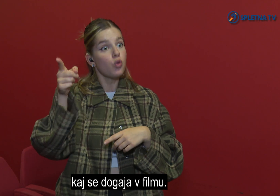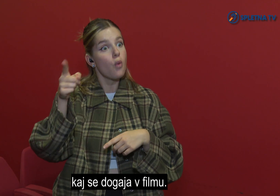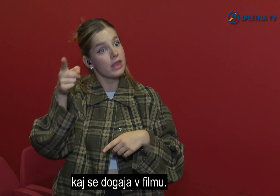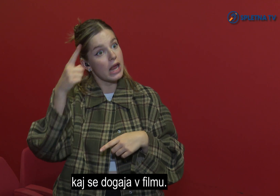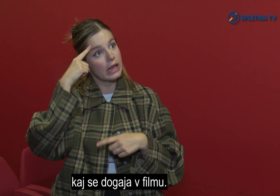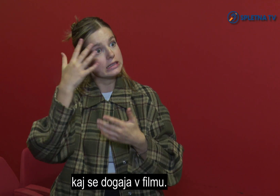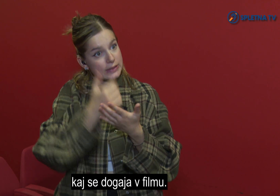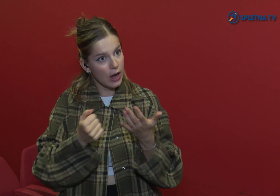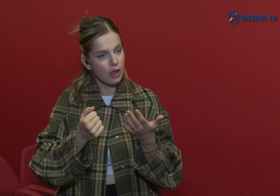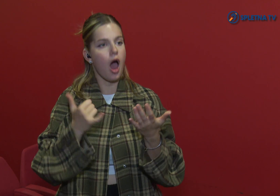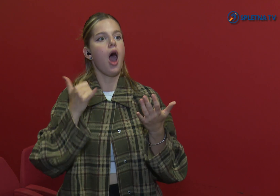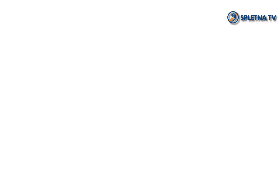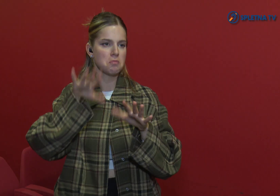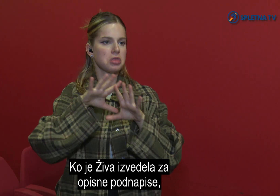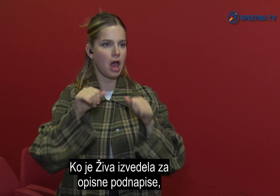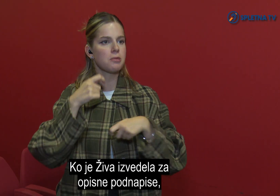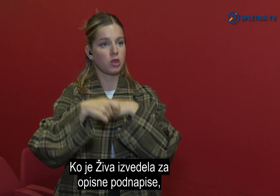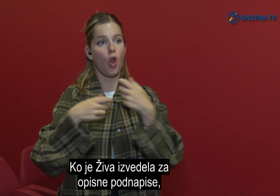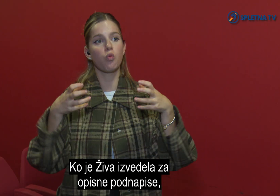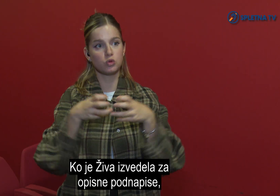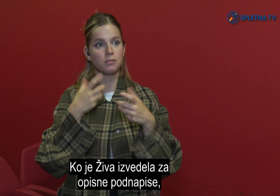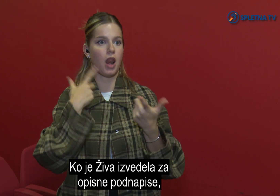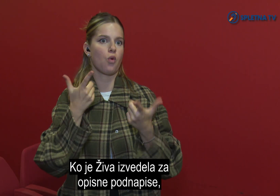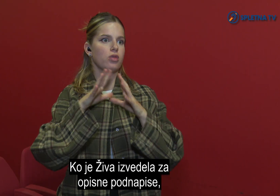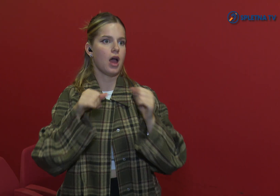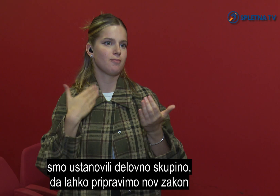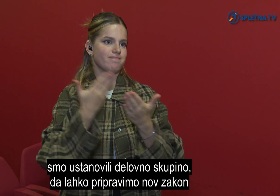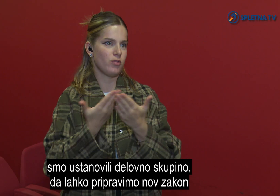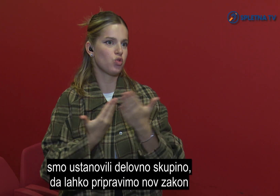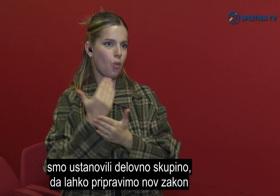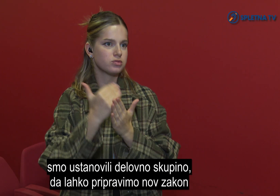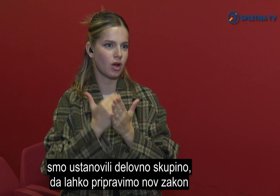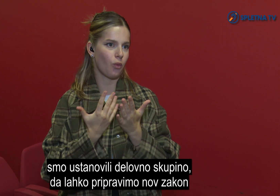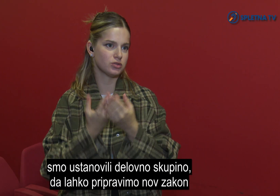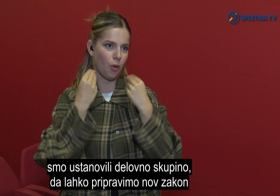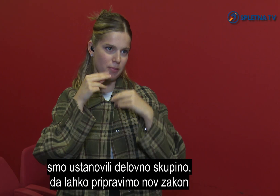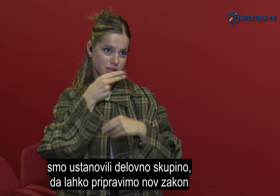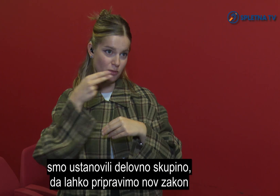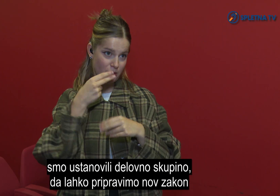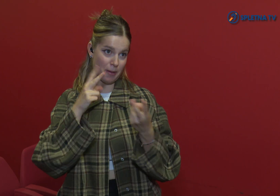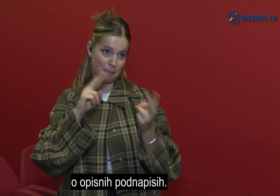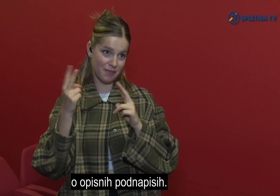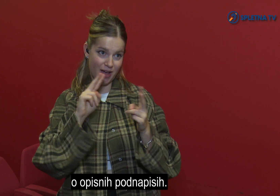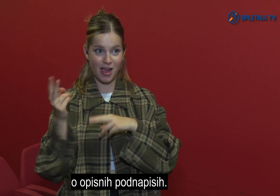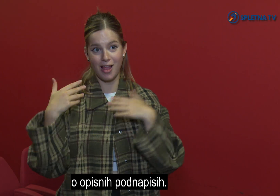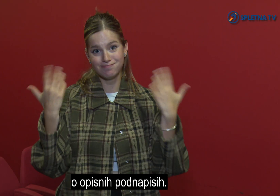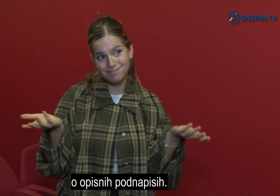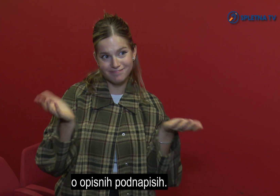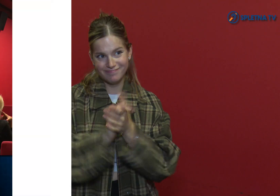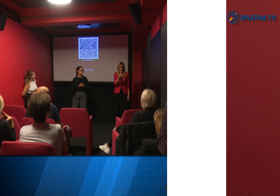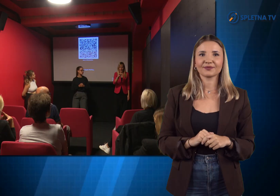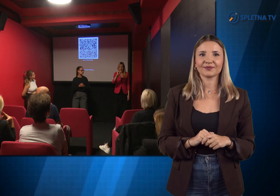kaj se dogaja v filmu. Ko je Živa izvedela za opisne podnapise, smo ustanovili delovno skupino, da lahko pripravimo nov zakon o